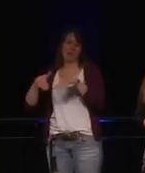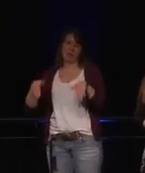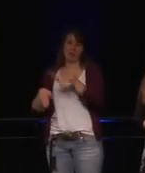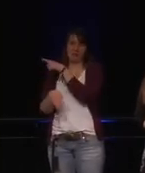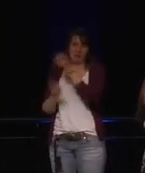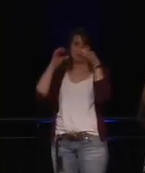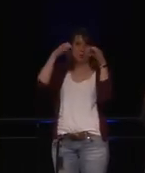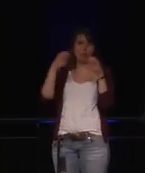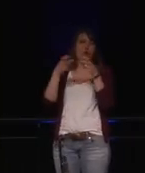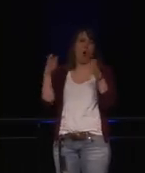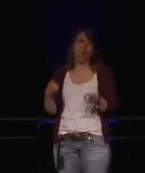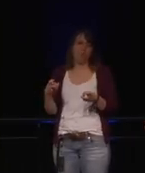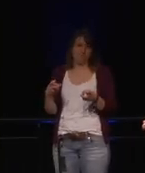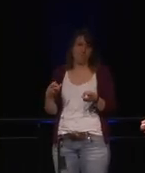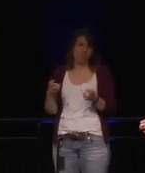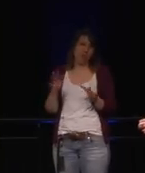Esto es Google Home.